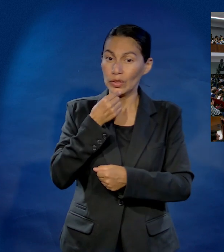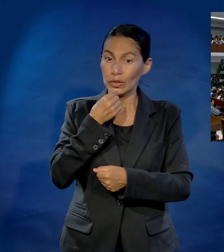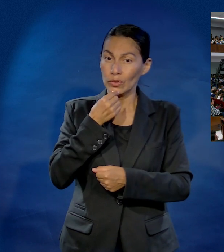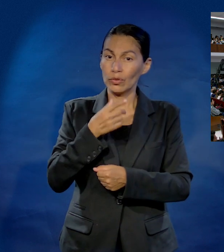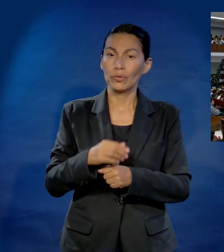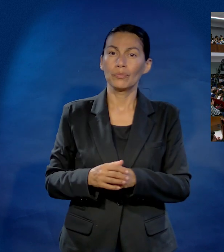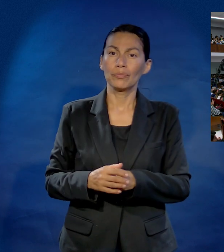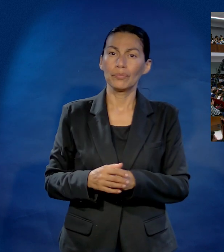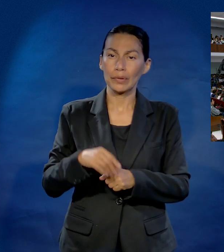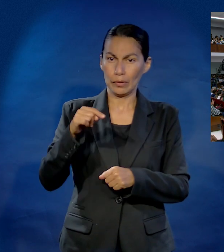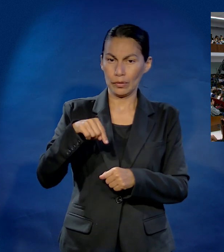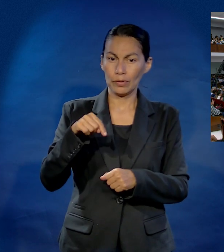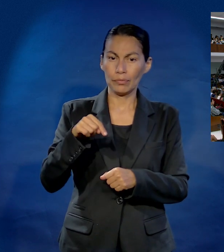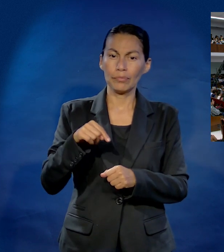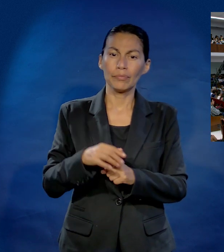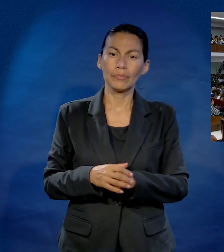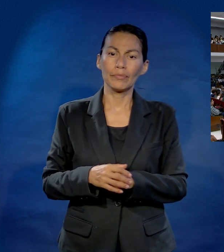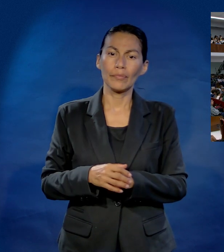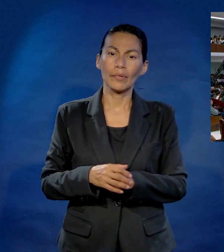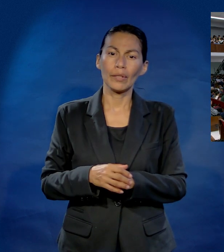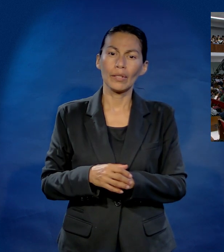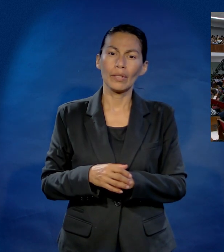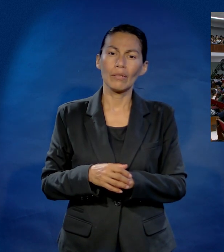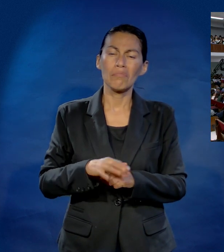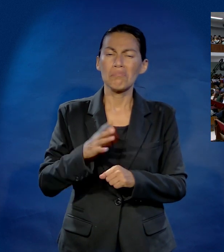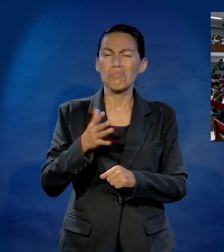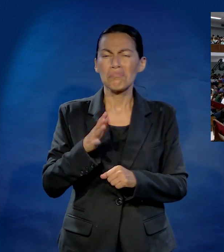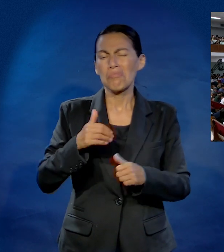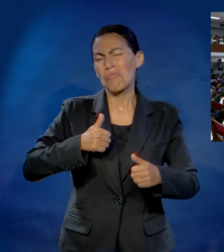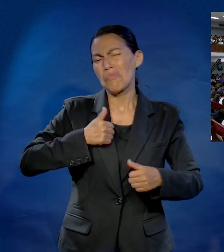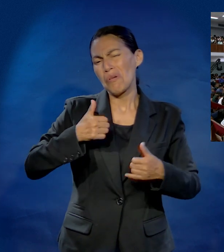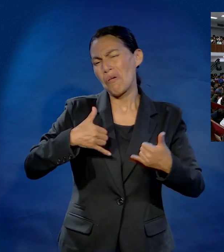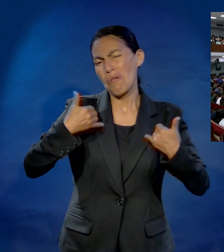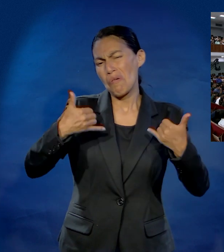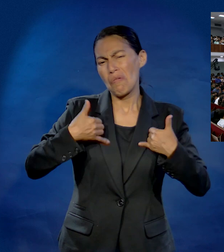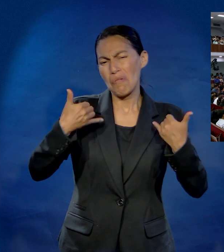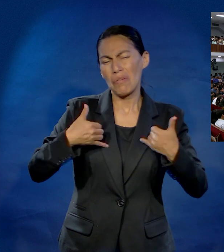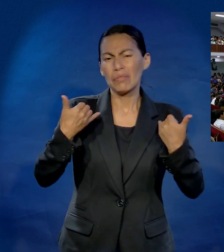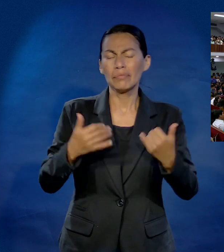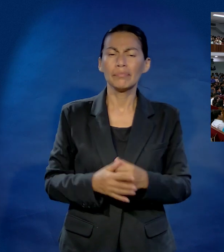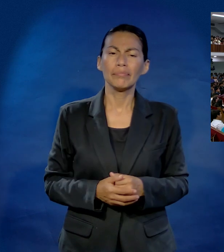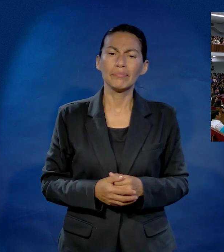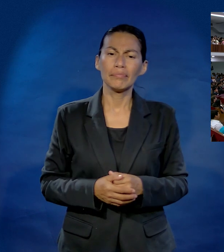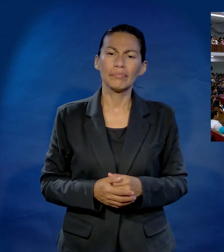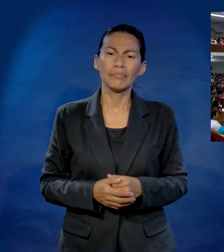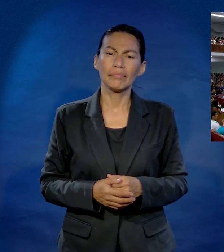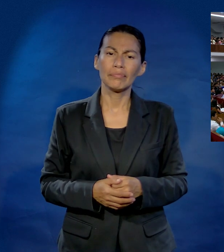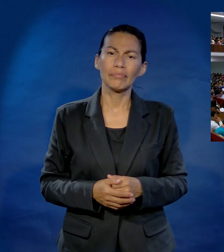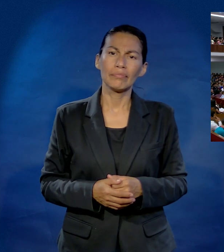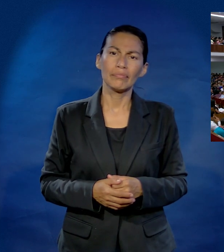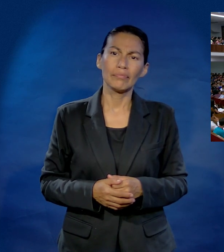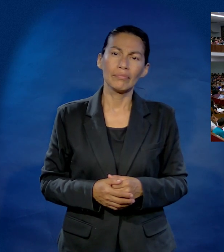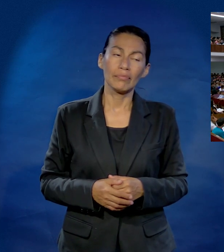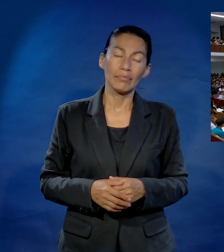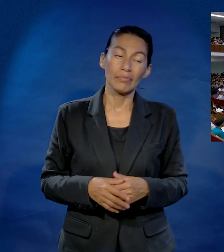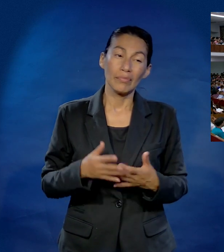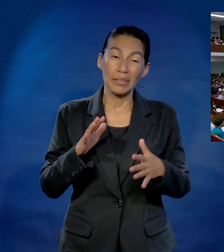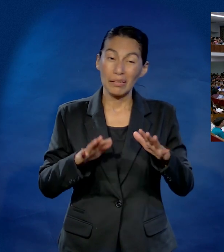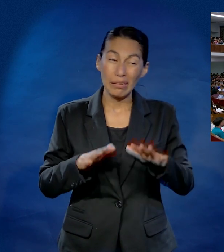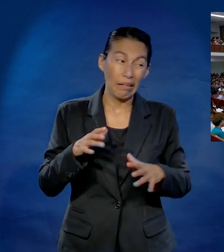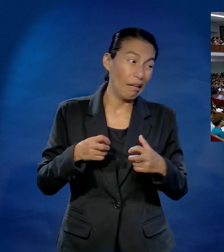siguiente manera. Hace varios años atrás, cuando estaba en las divisiones infantiles todavía de esta